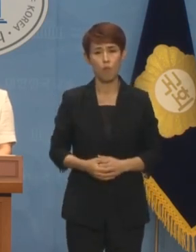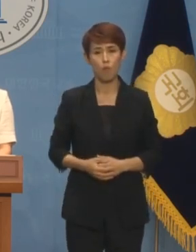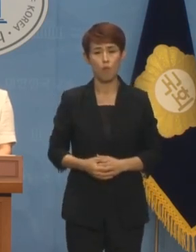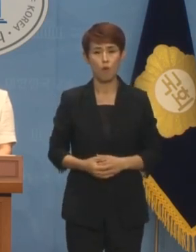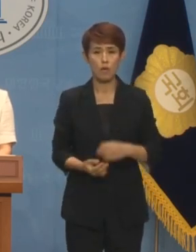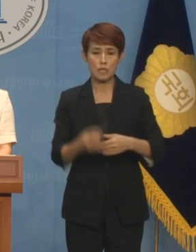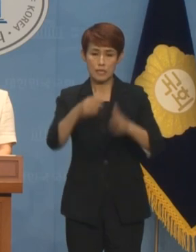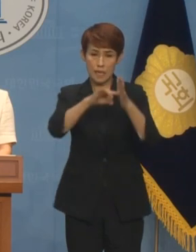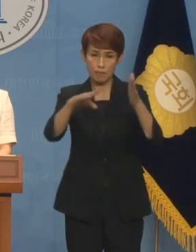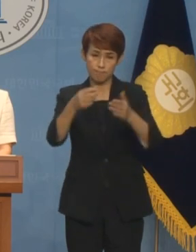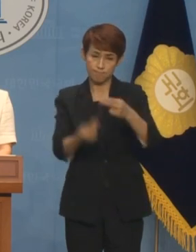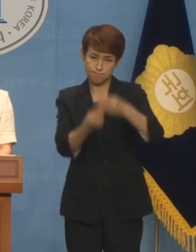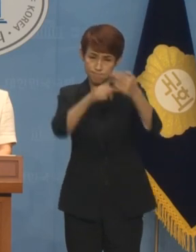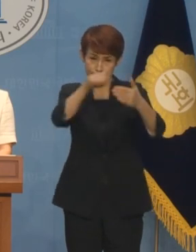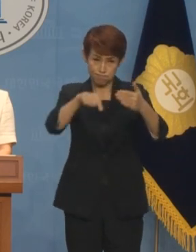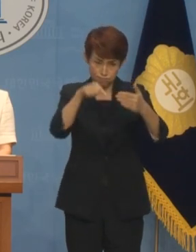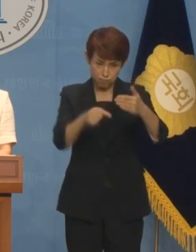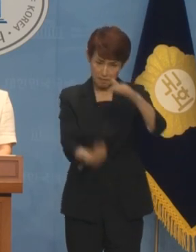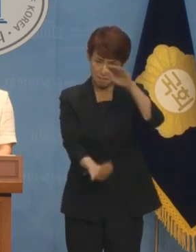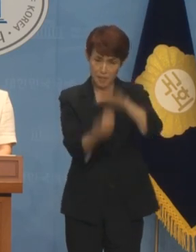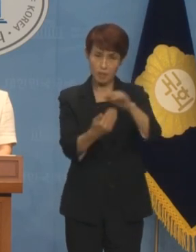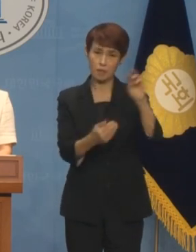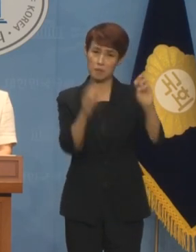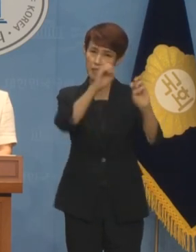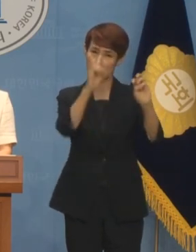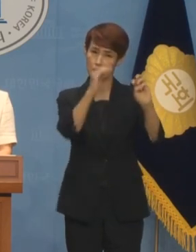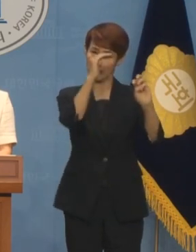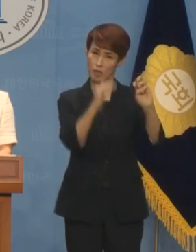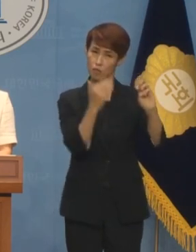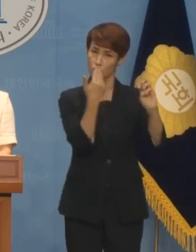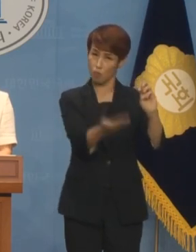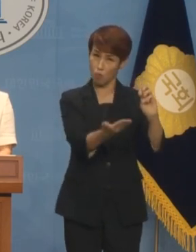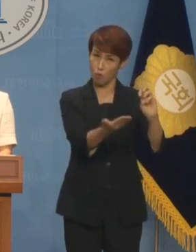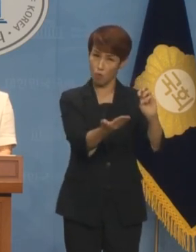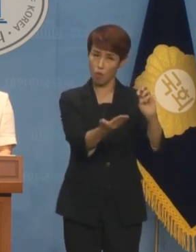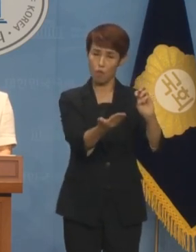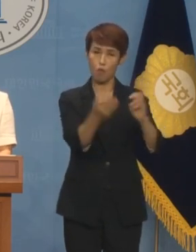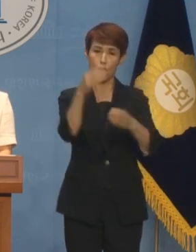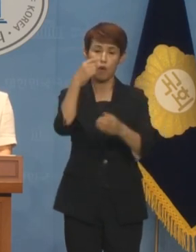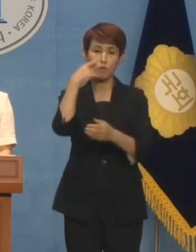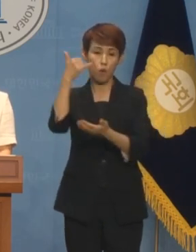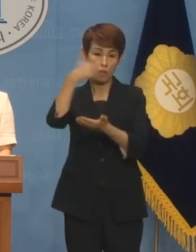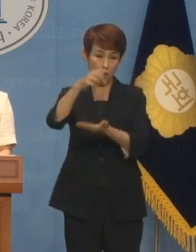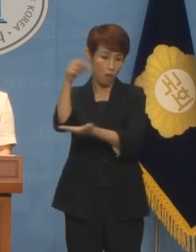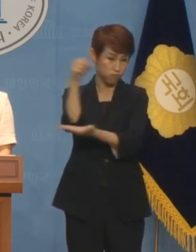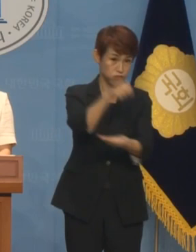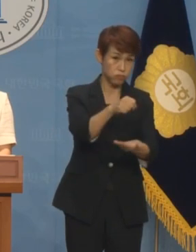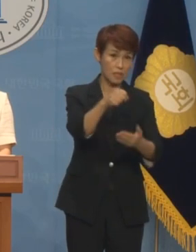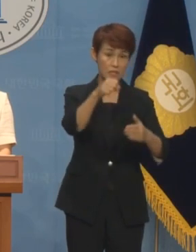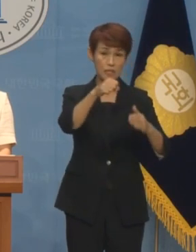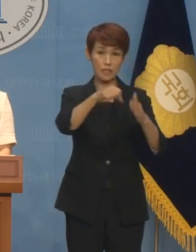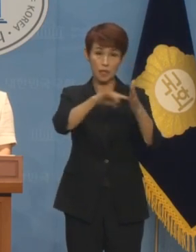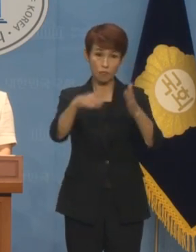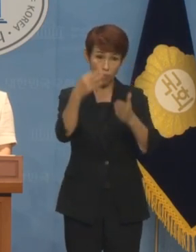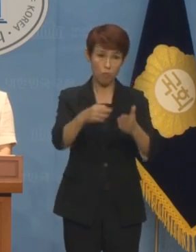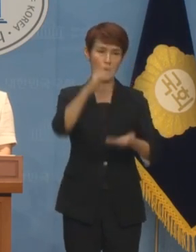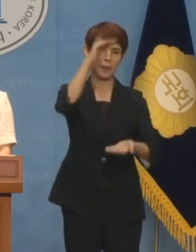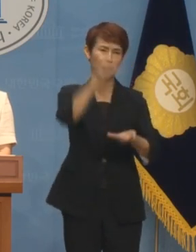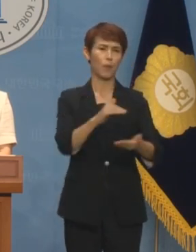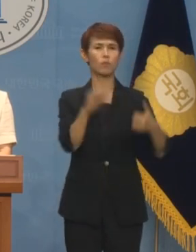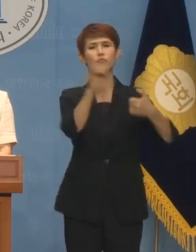누진세율 체계의 상속세 최고세율을 30%로 낮추면 이들의 상속세는 사실상 절반 이하로